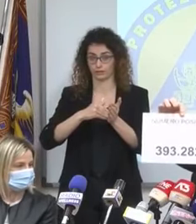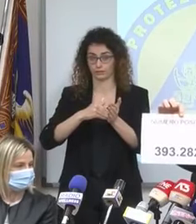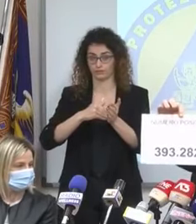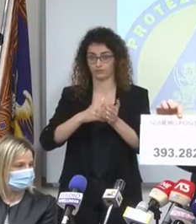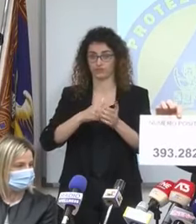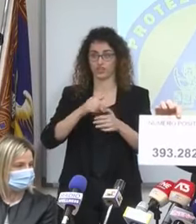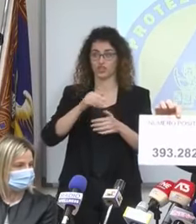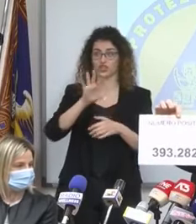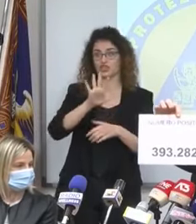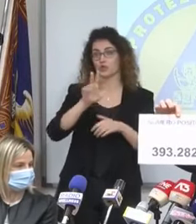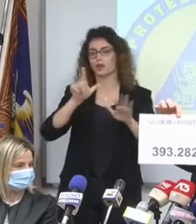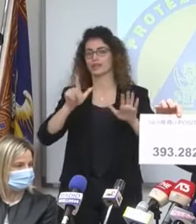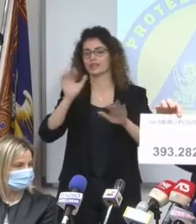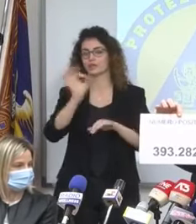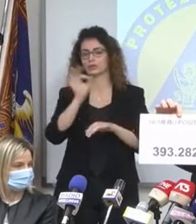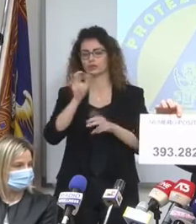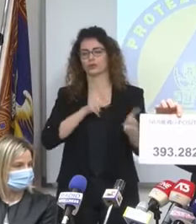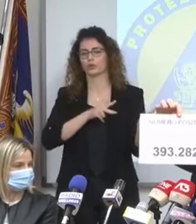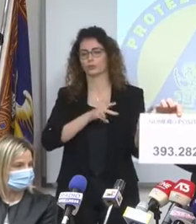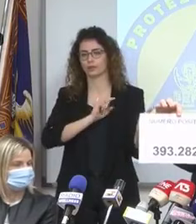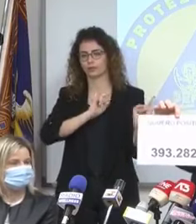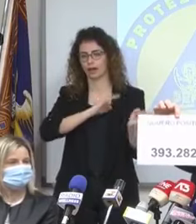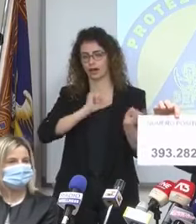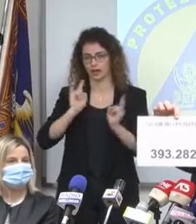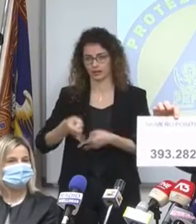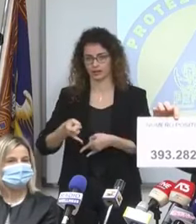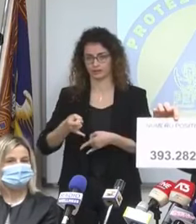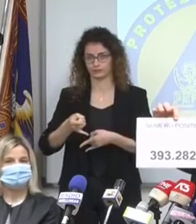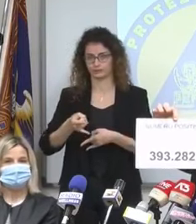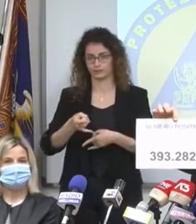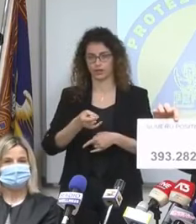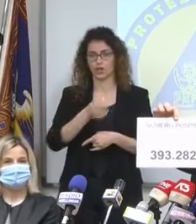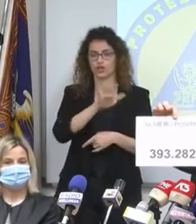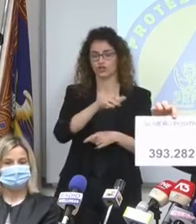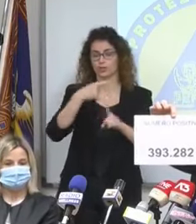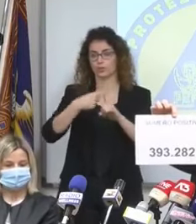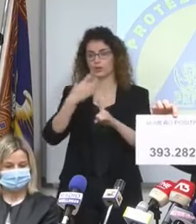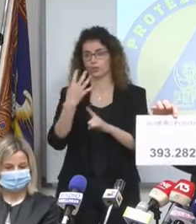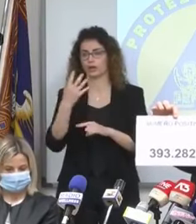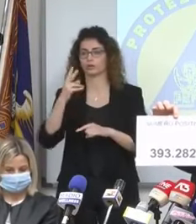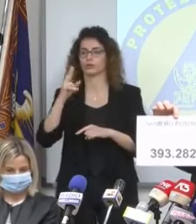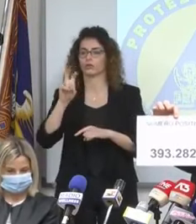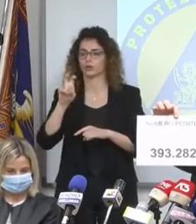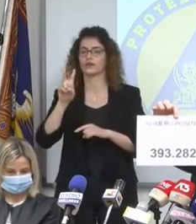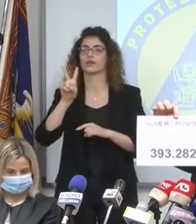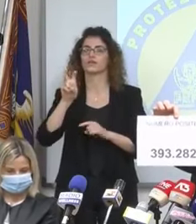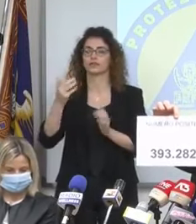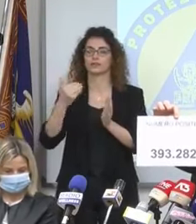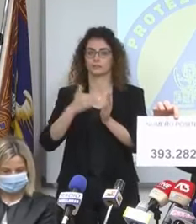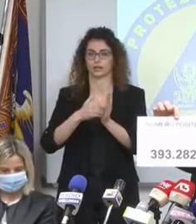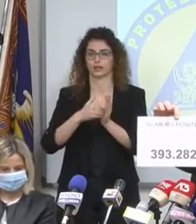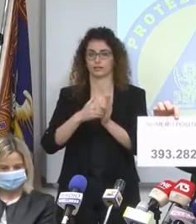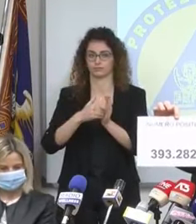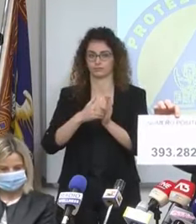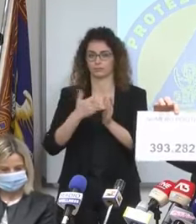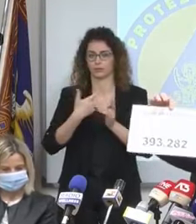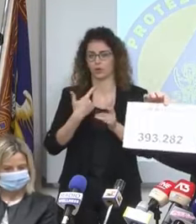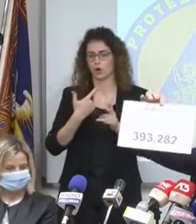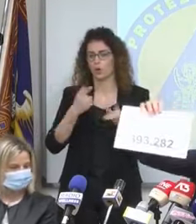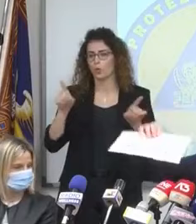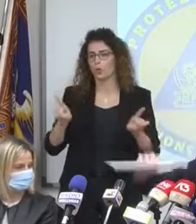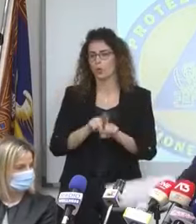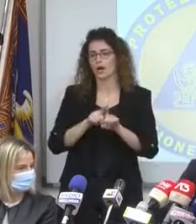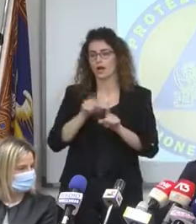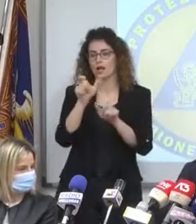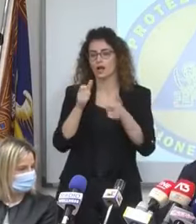il 5-7% è finito in ospedale. 5 per 4, 20, sono 20.000, esattamente il numero dei dimessi. Perché